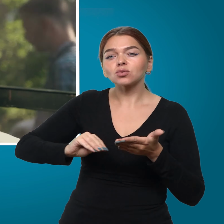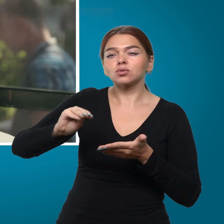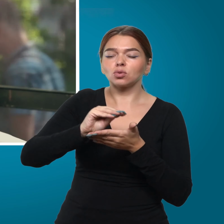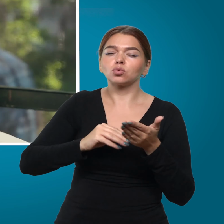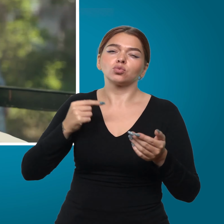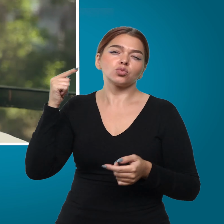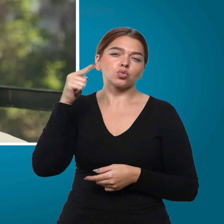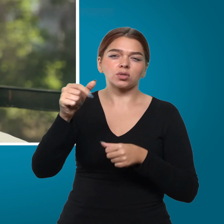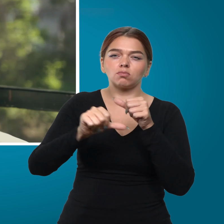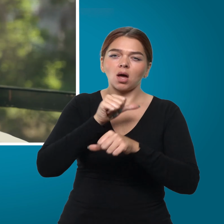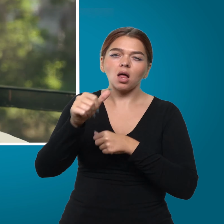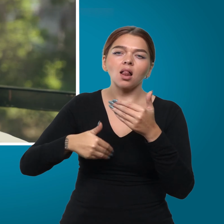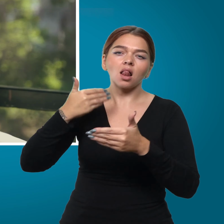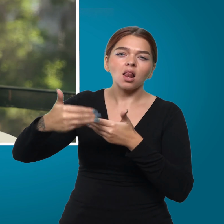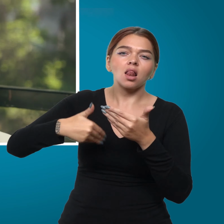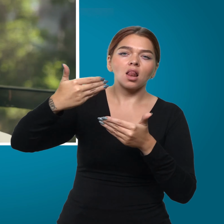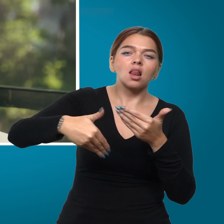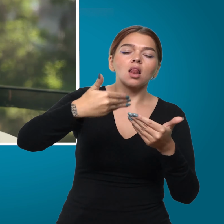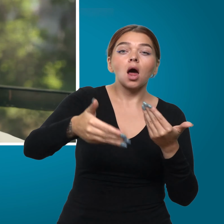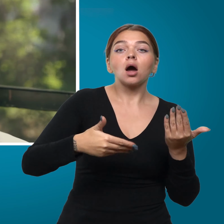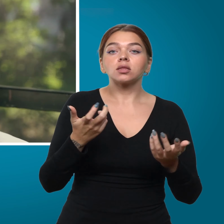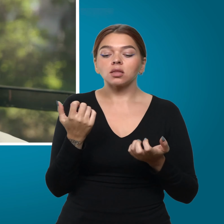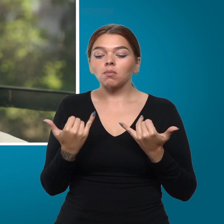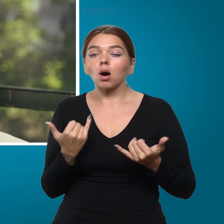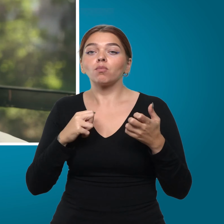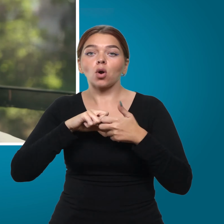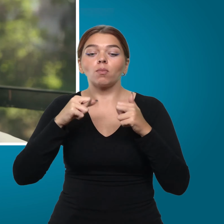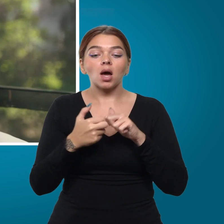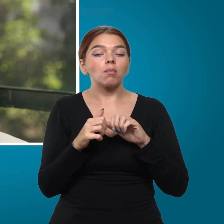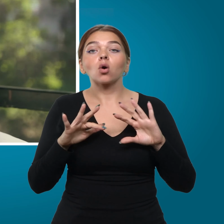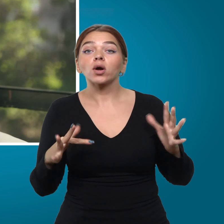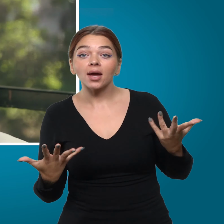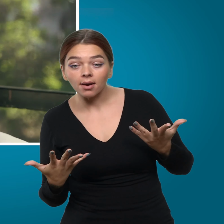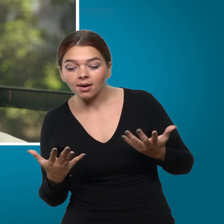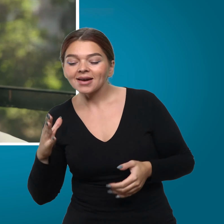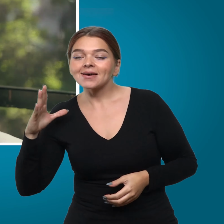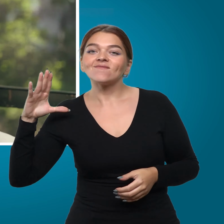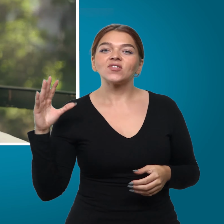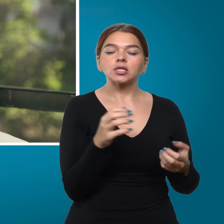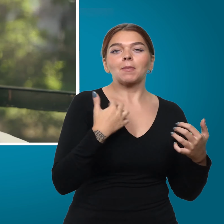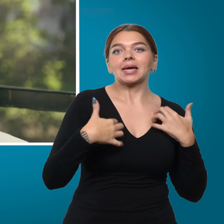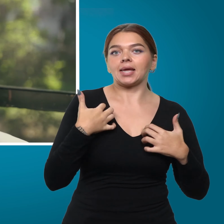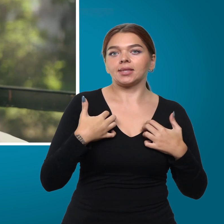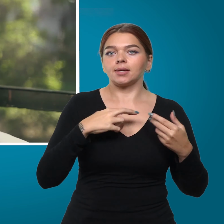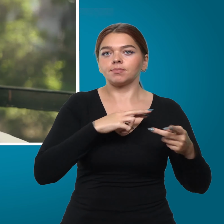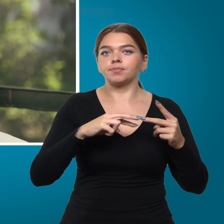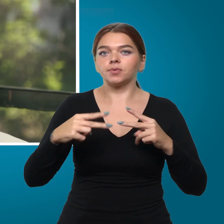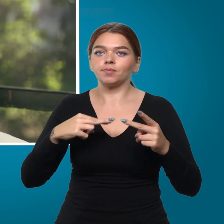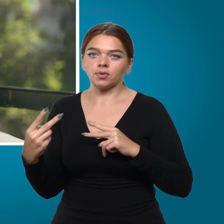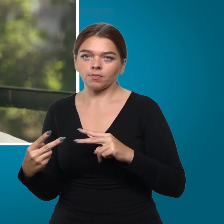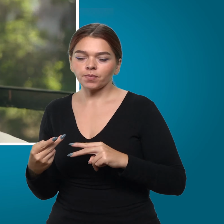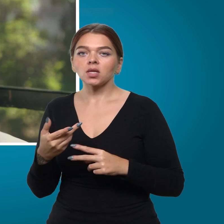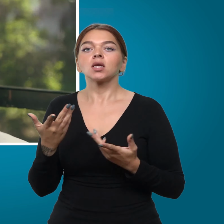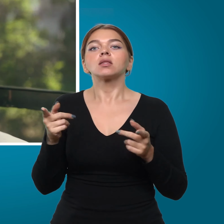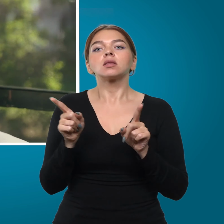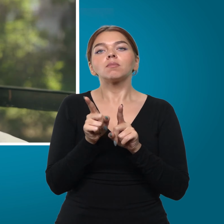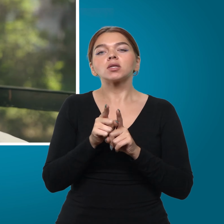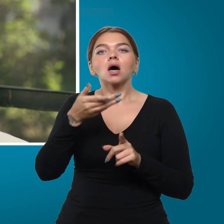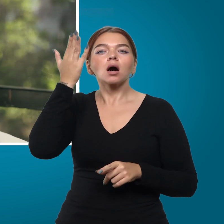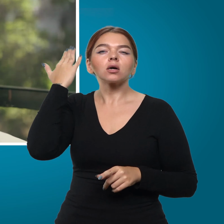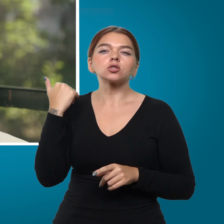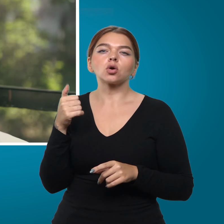tūkstančius metų, kiek žmonės gyvena, tiek ir yra problemos. Suaugę nesupranta jaunimo, jauni nesupranta suaugusių, reikia kažką daryti, kažkas kažko